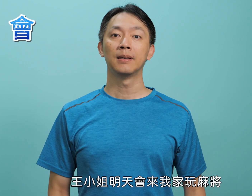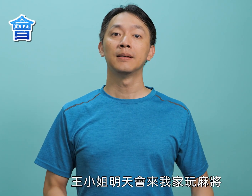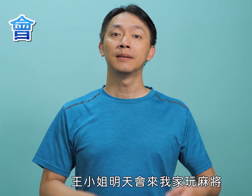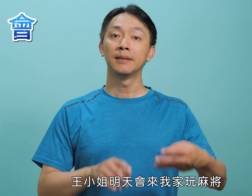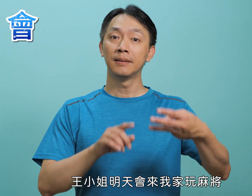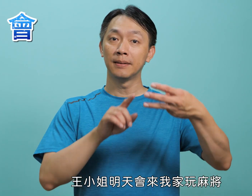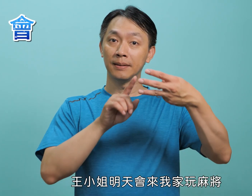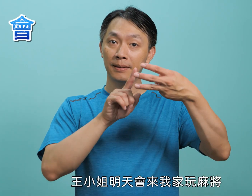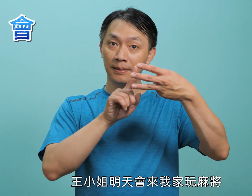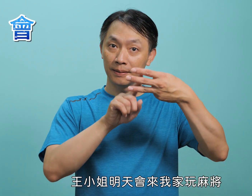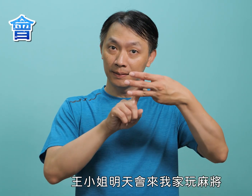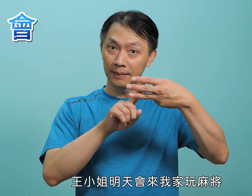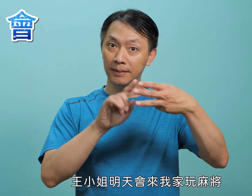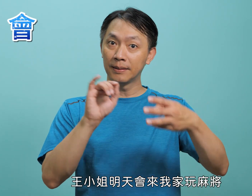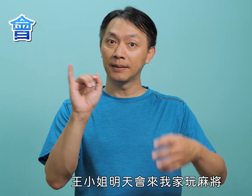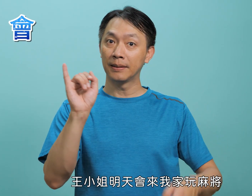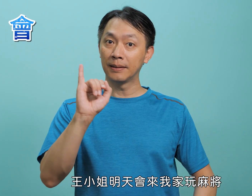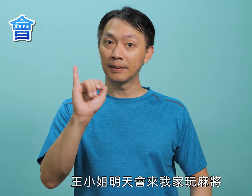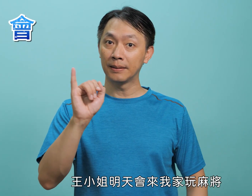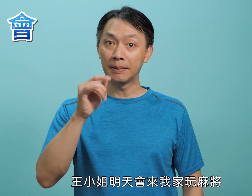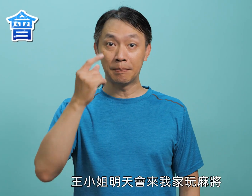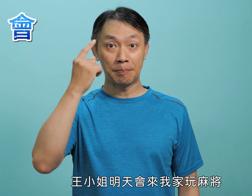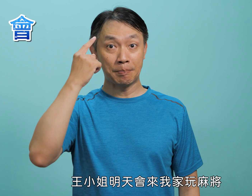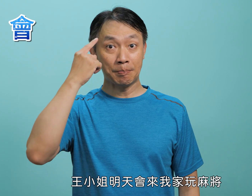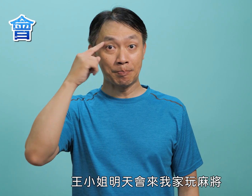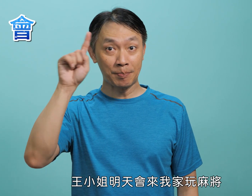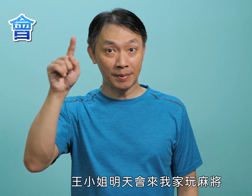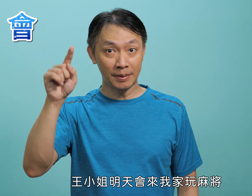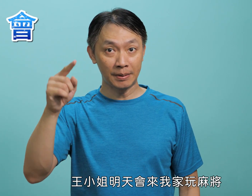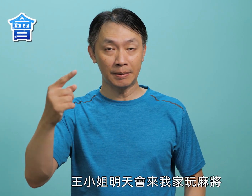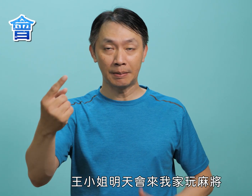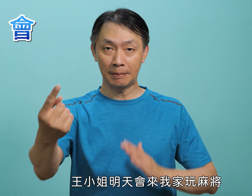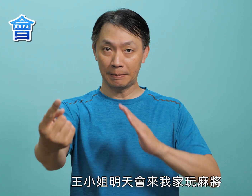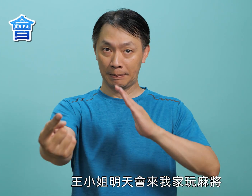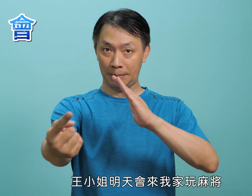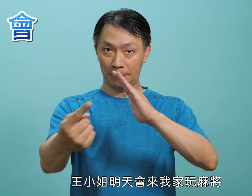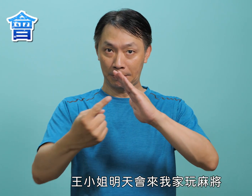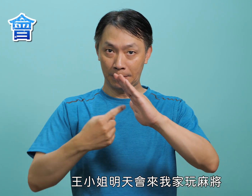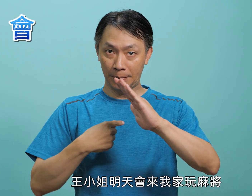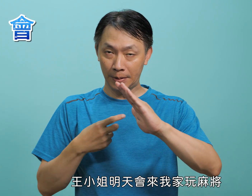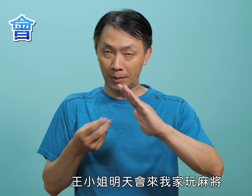王小姐明天会来我家玩麻将。